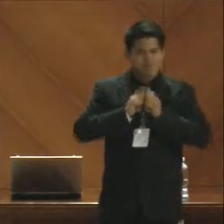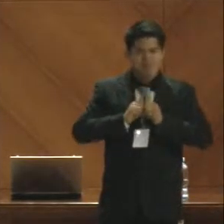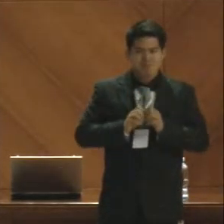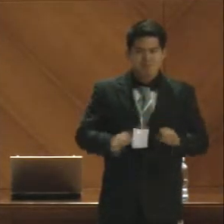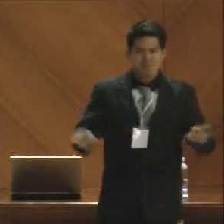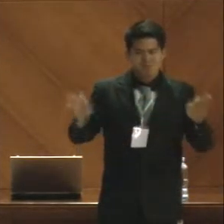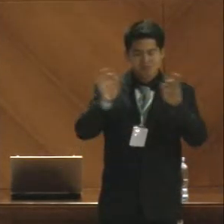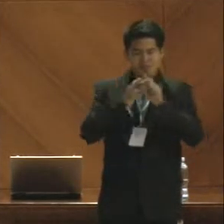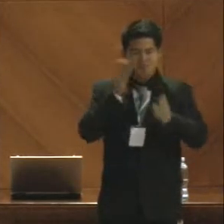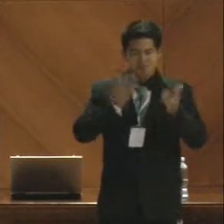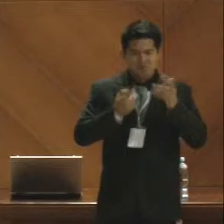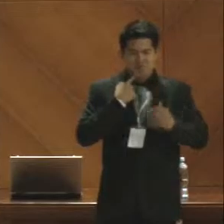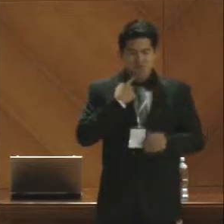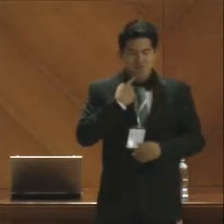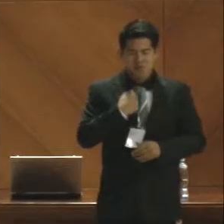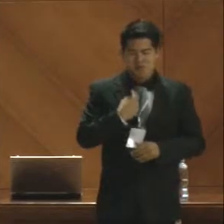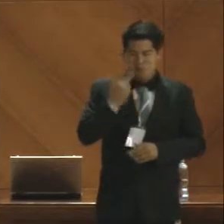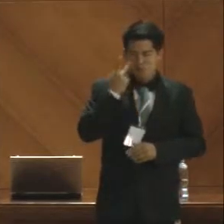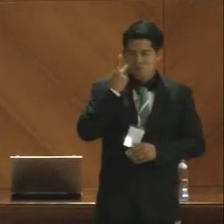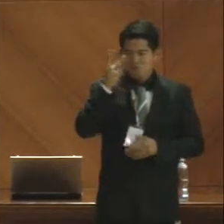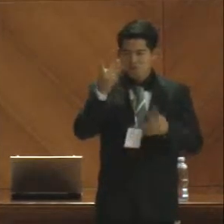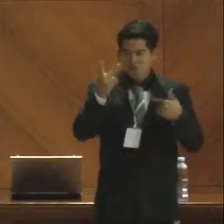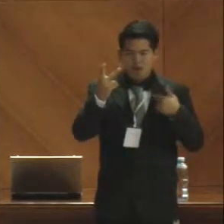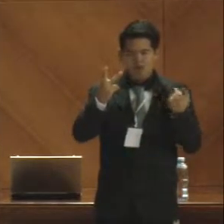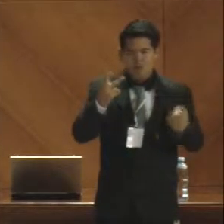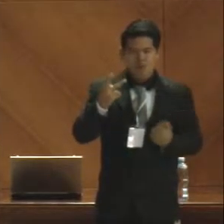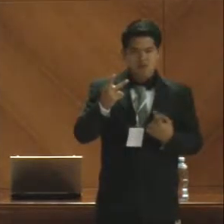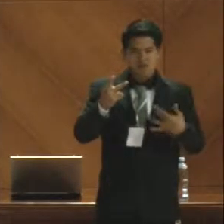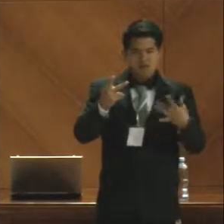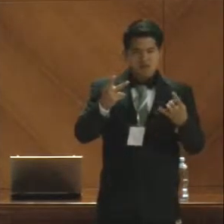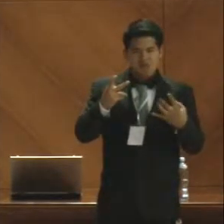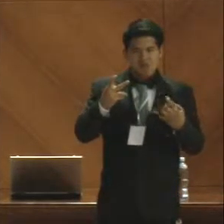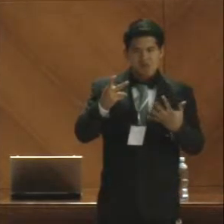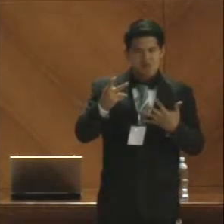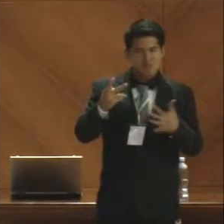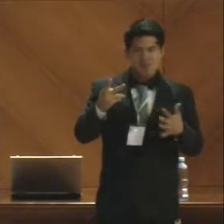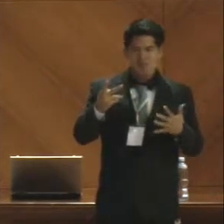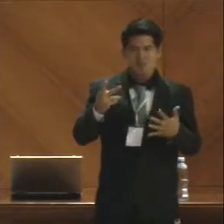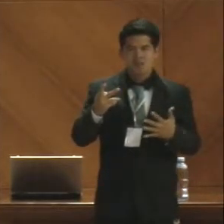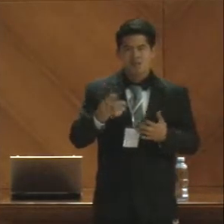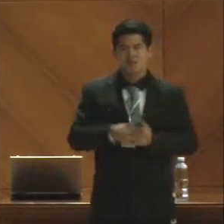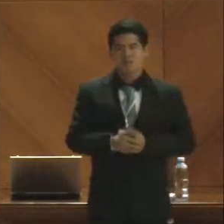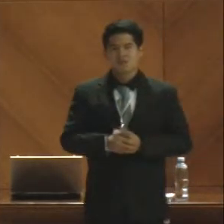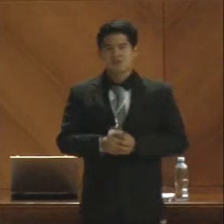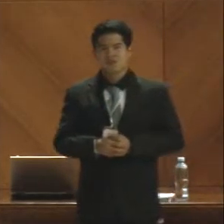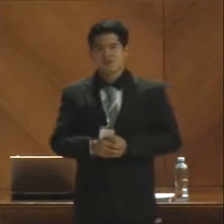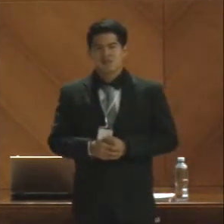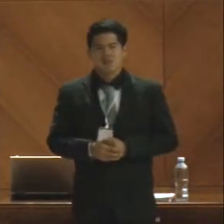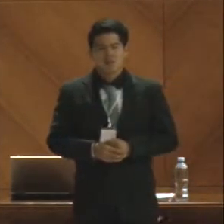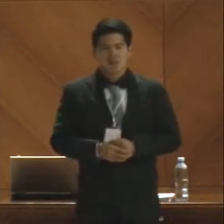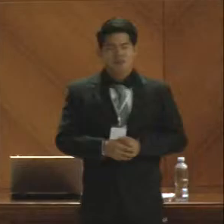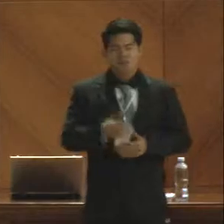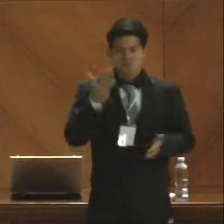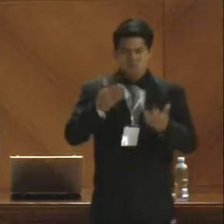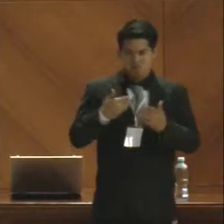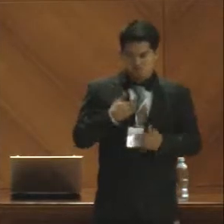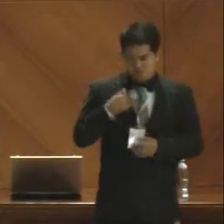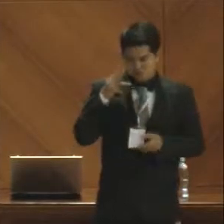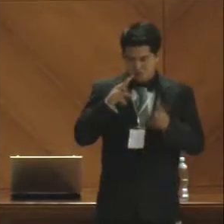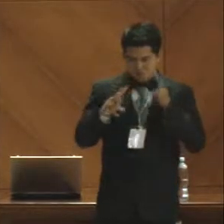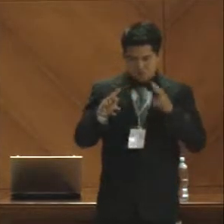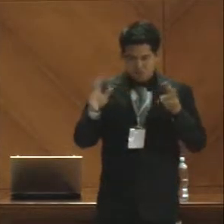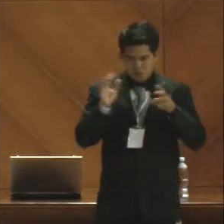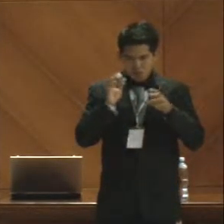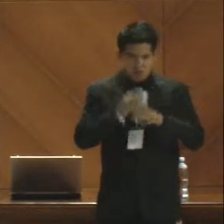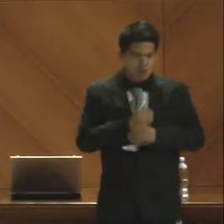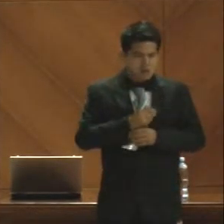Ojos que no ven, corazón que no siente. Y como no nos damos cuenta que nos están espiando, que están y no es que me están espiando a mí porque hablo mal del